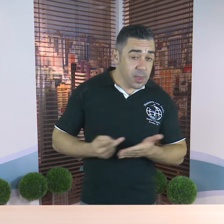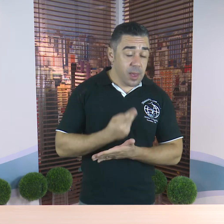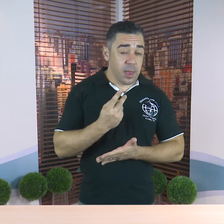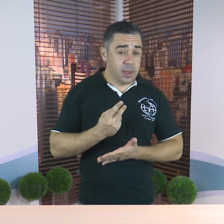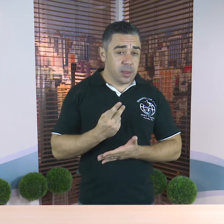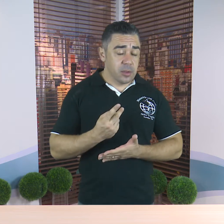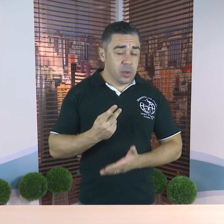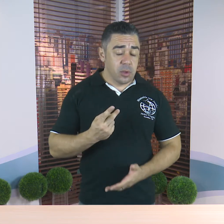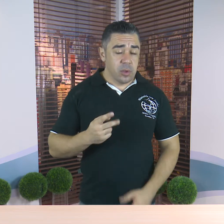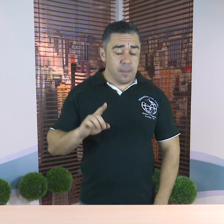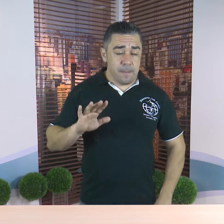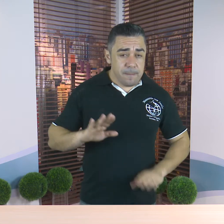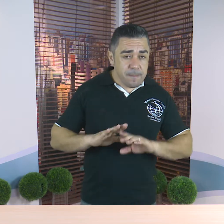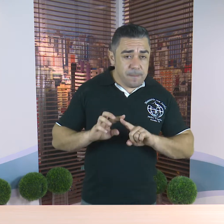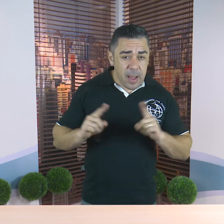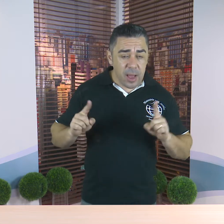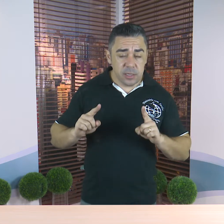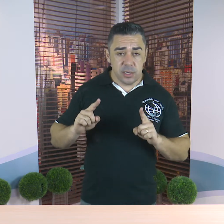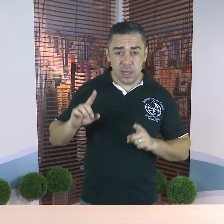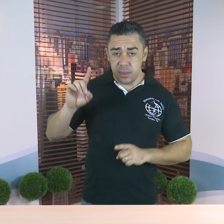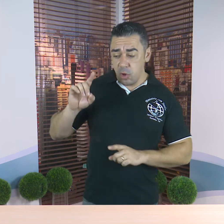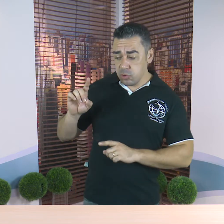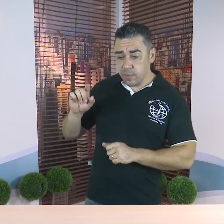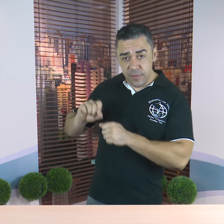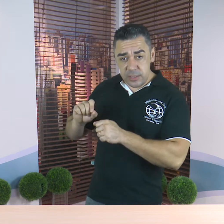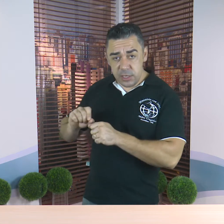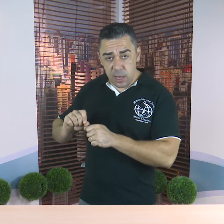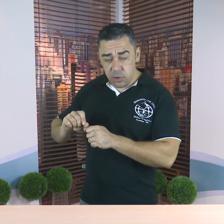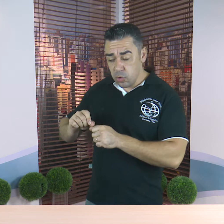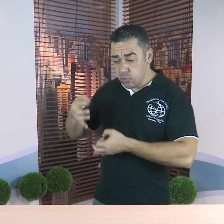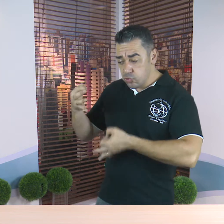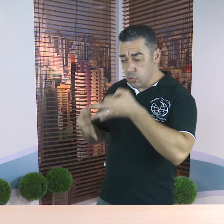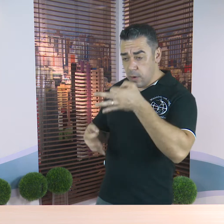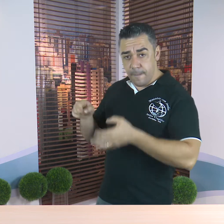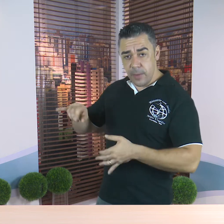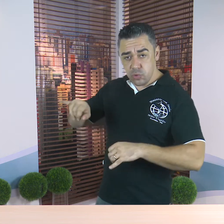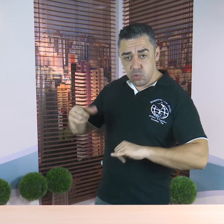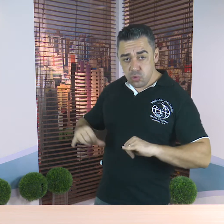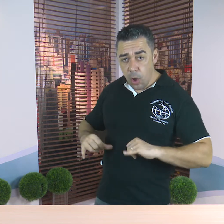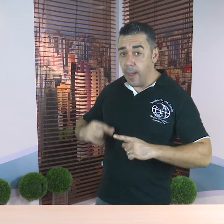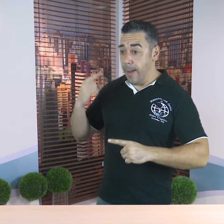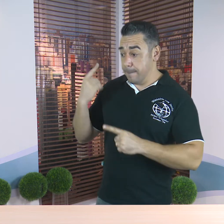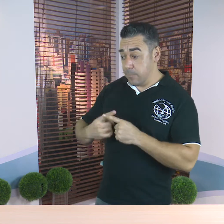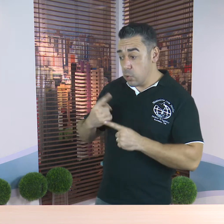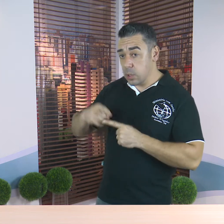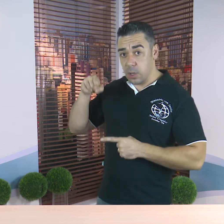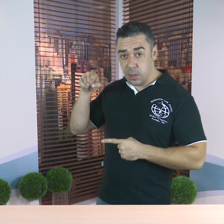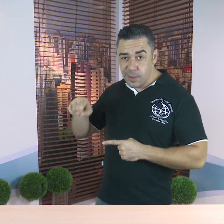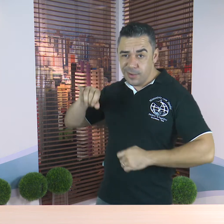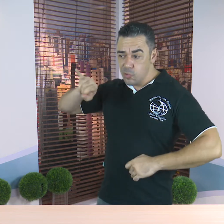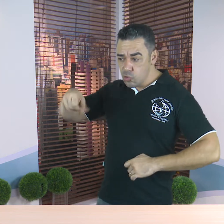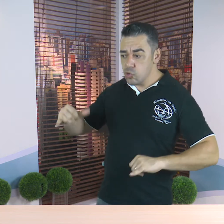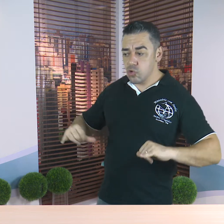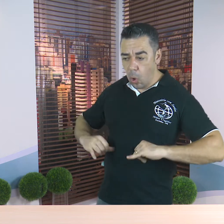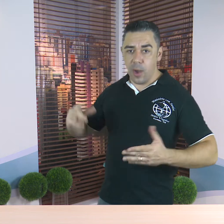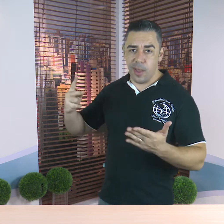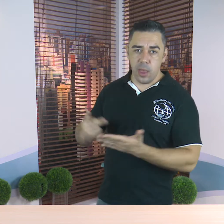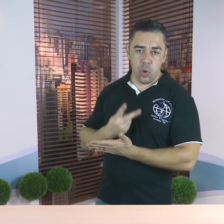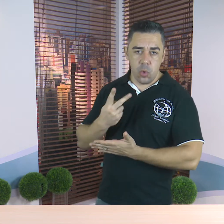forma justa. Se Jó estava sob julgamento divino, era porque havia uma causa para isso. E no seu